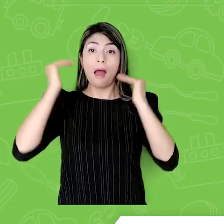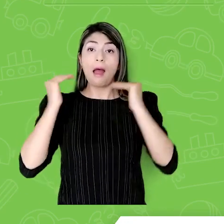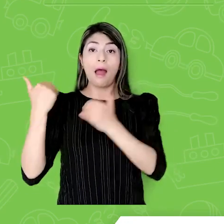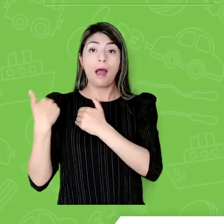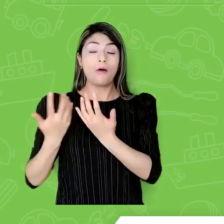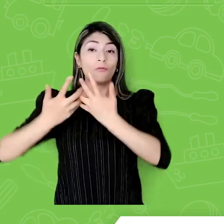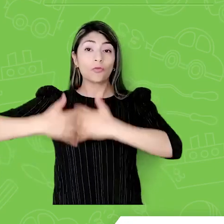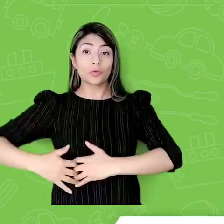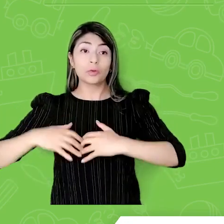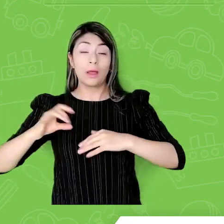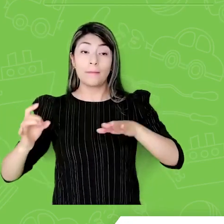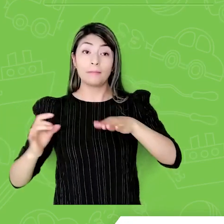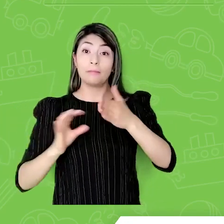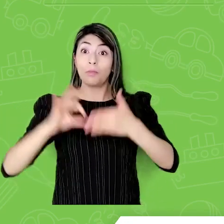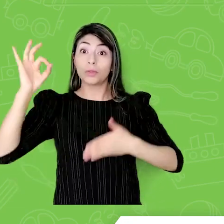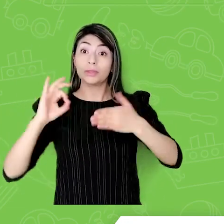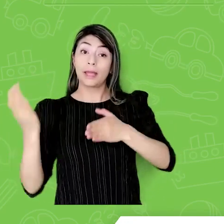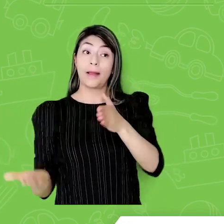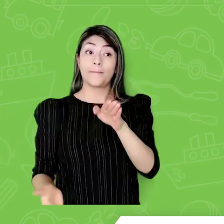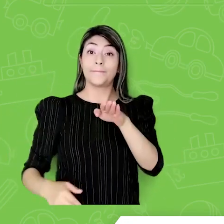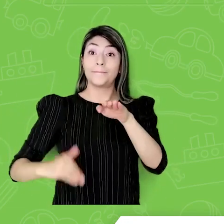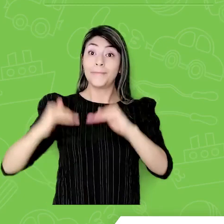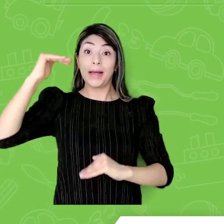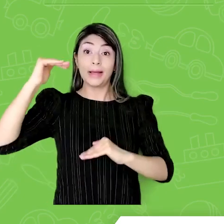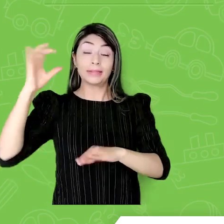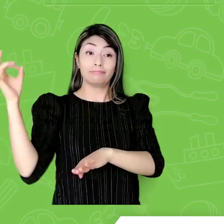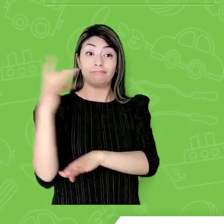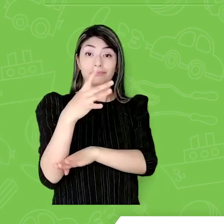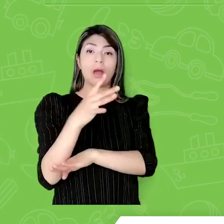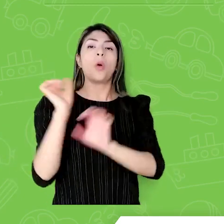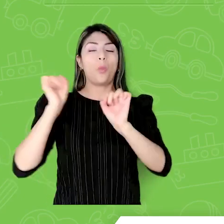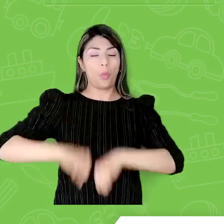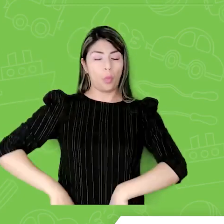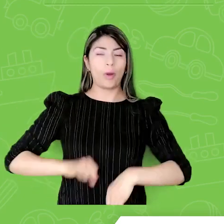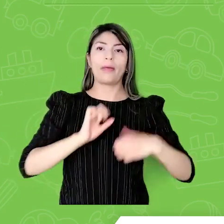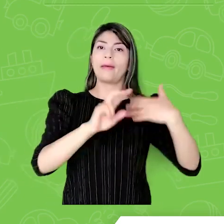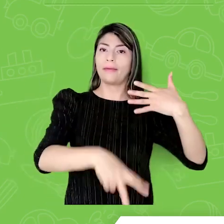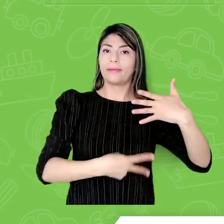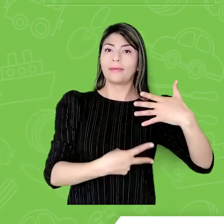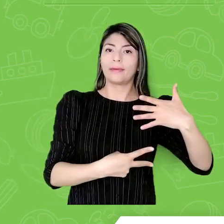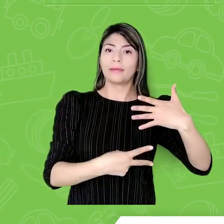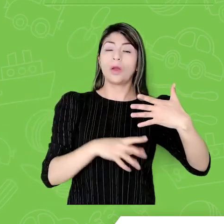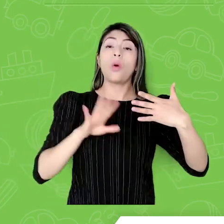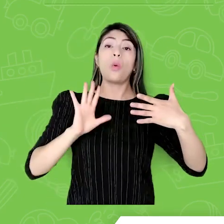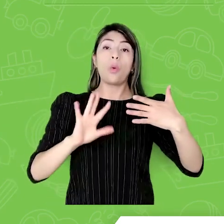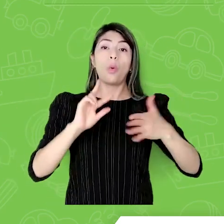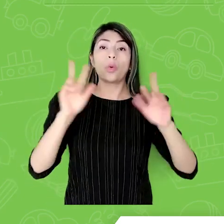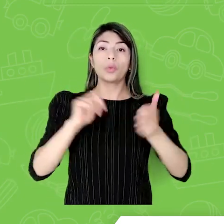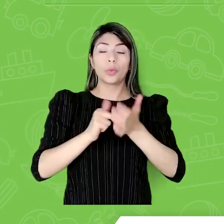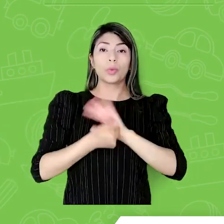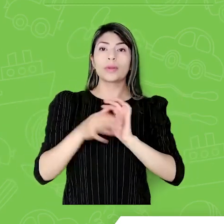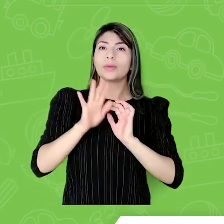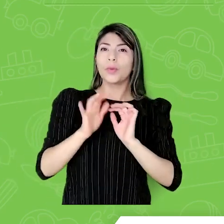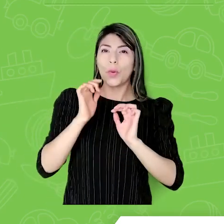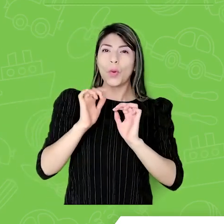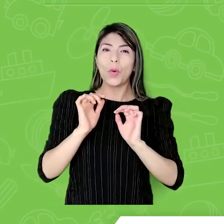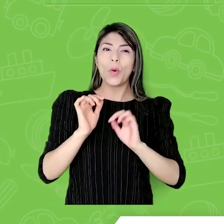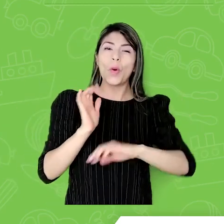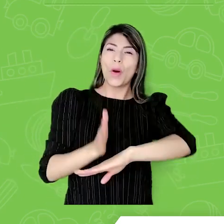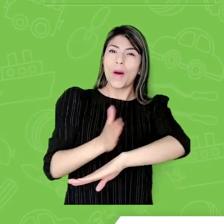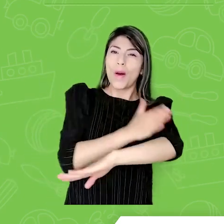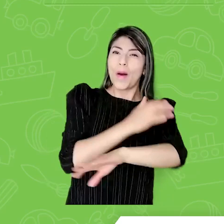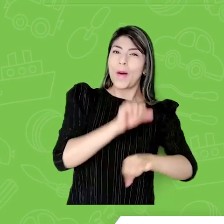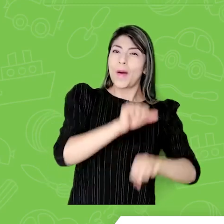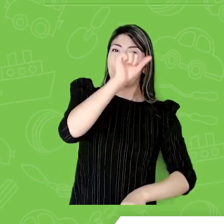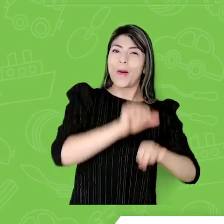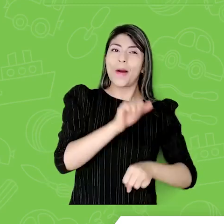en la prueba sobre competencias funcionales. 7. Con quien haya obtenido mayor puntaje en la prueba de valoración